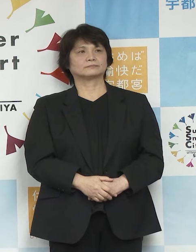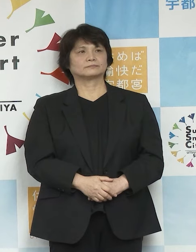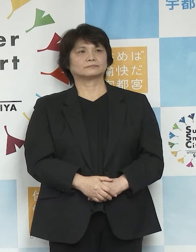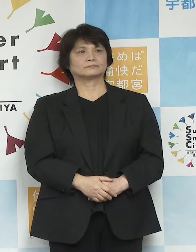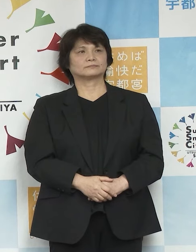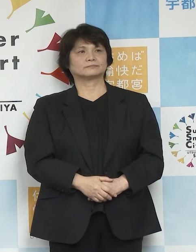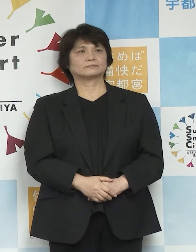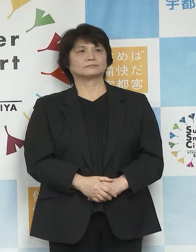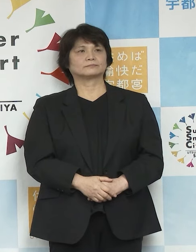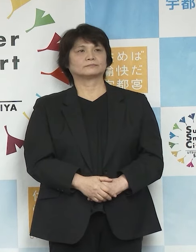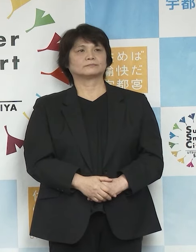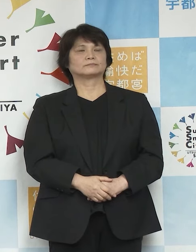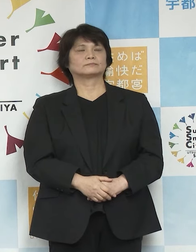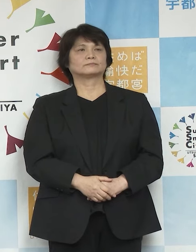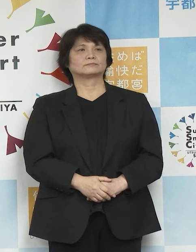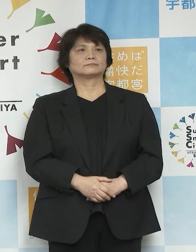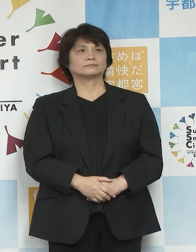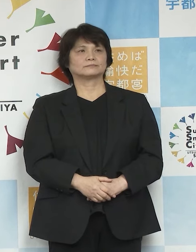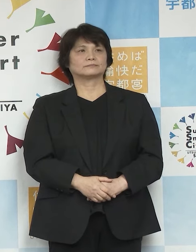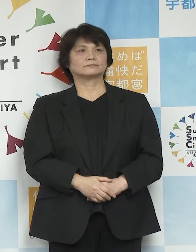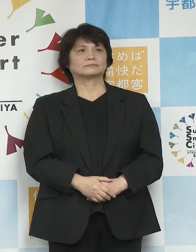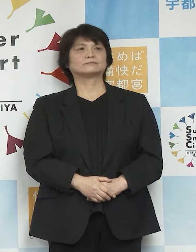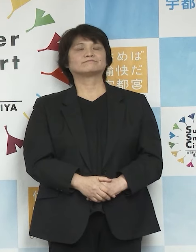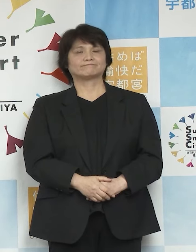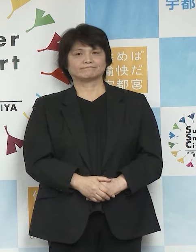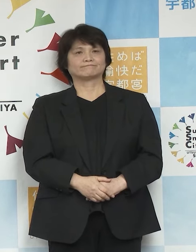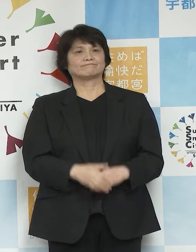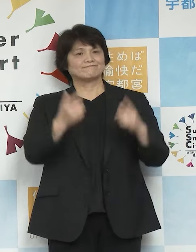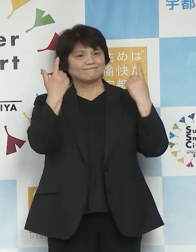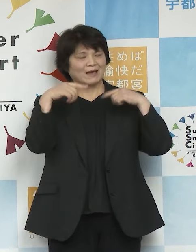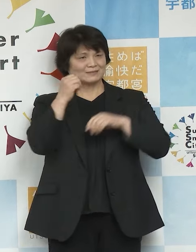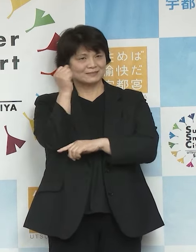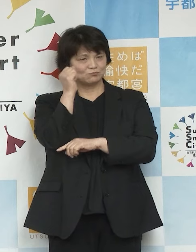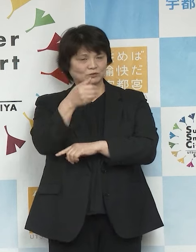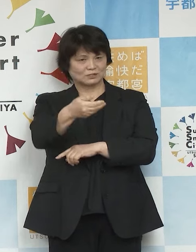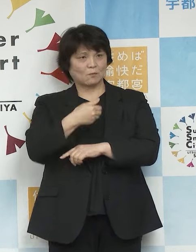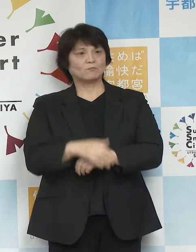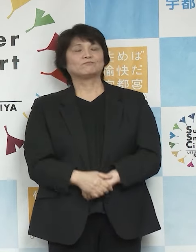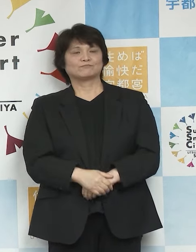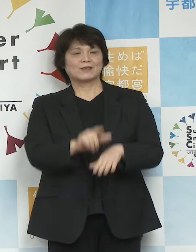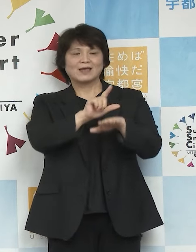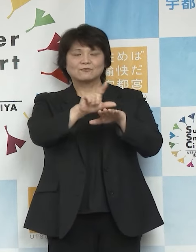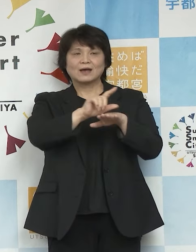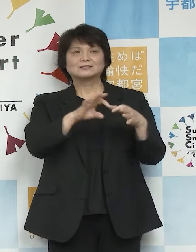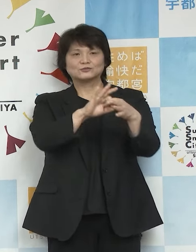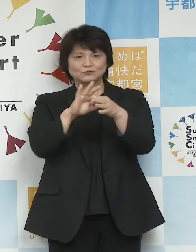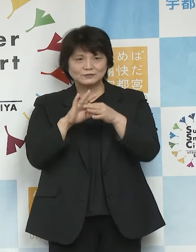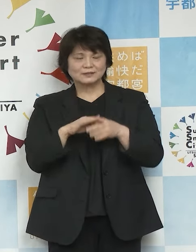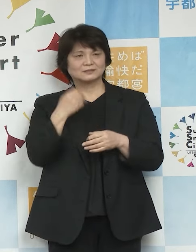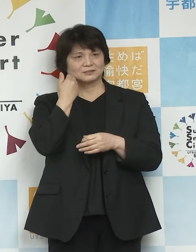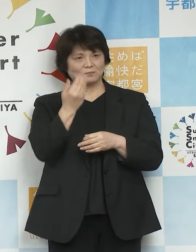毎日新聞の松澤です。 LRT のことについて教えてください